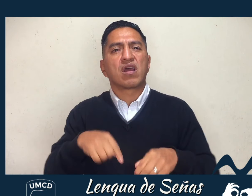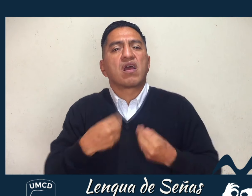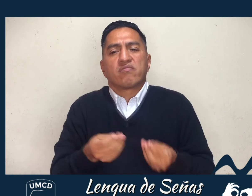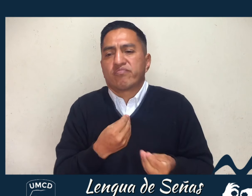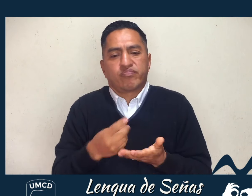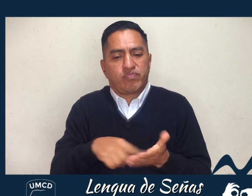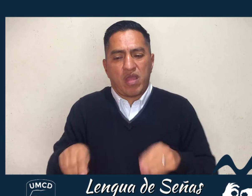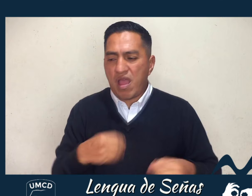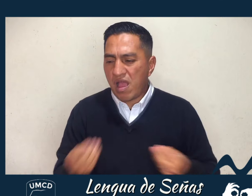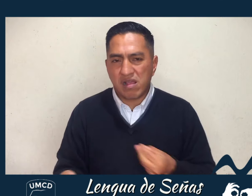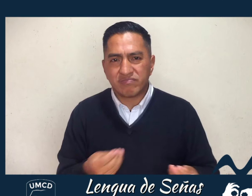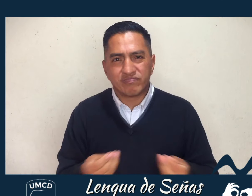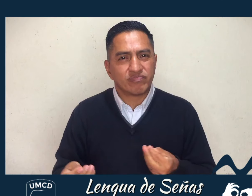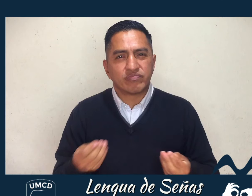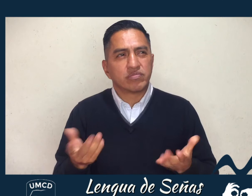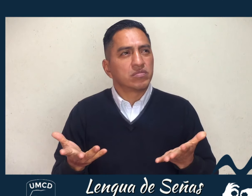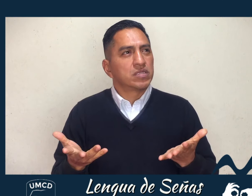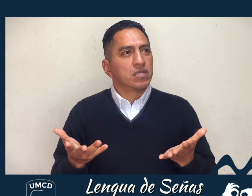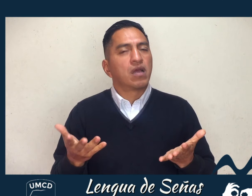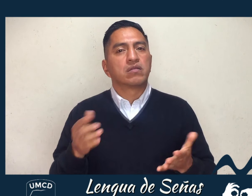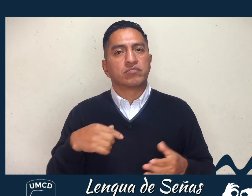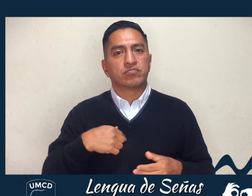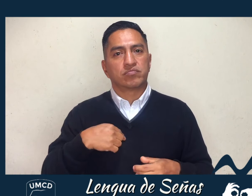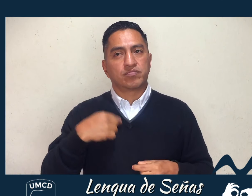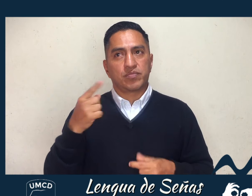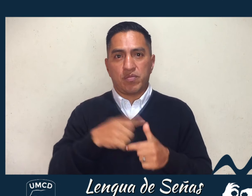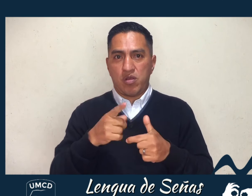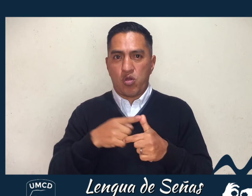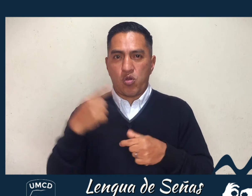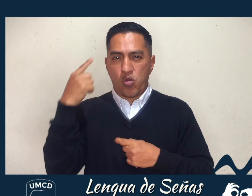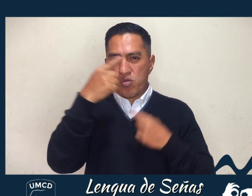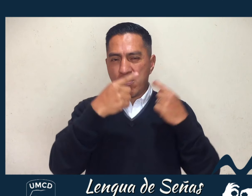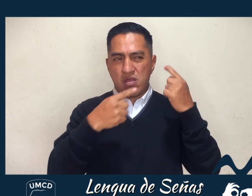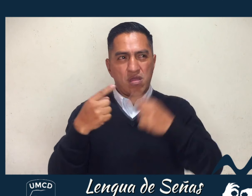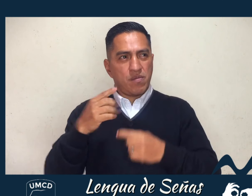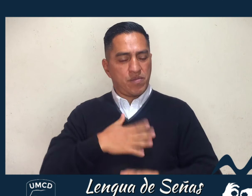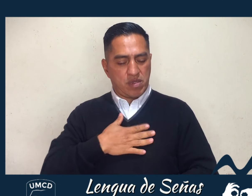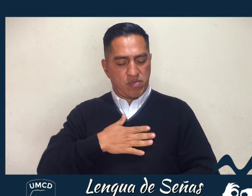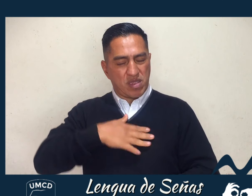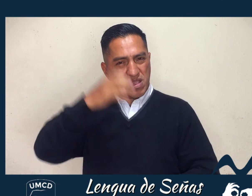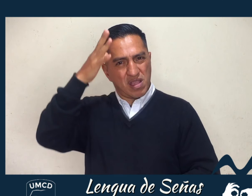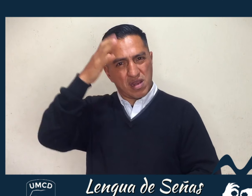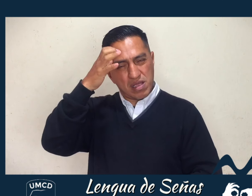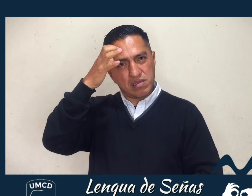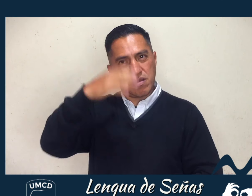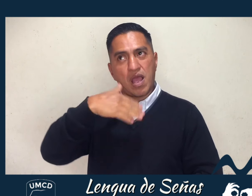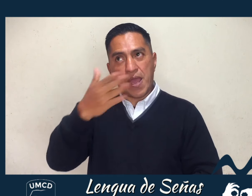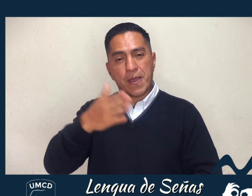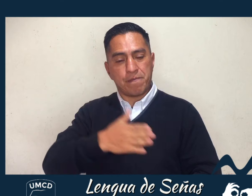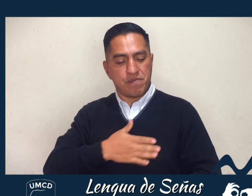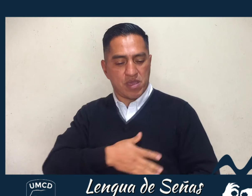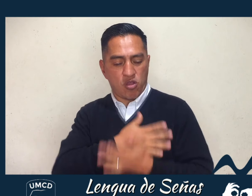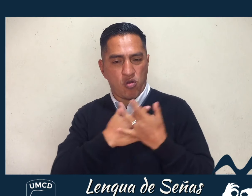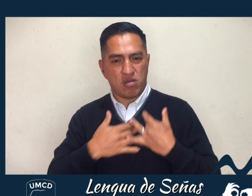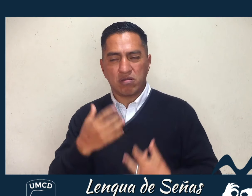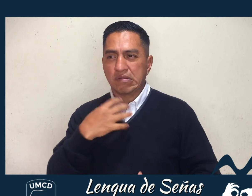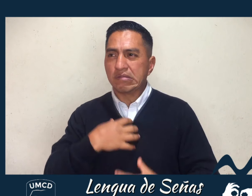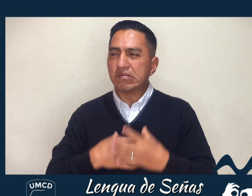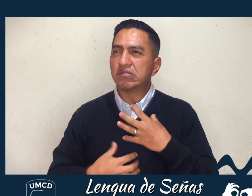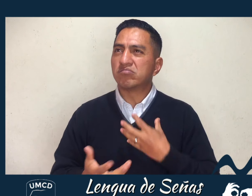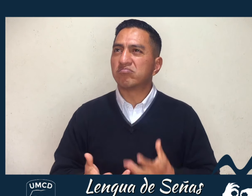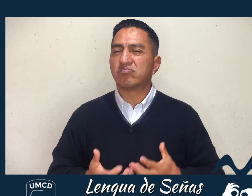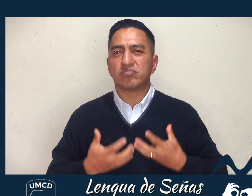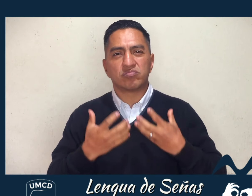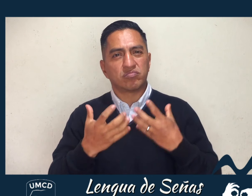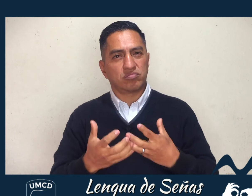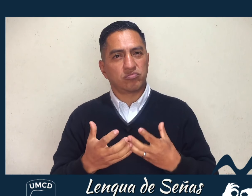¿qué debemos hacer? Debemos considerar las creencias, esos deseos que hay en nuestro corazón y aquello con lo que